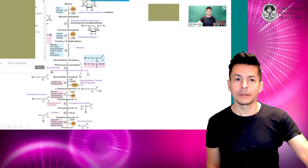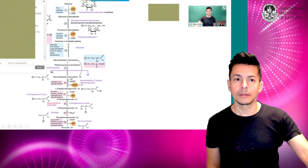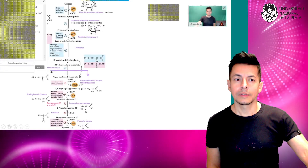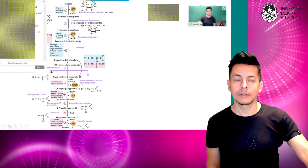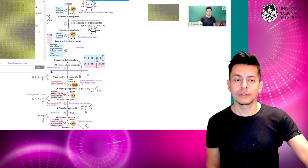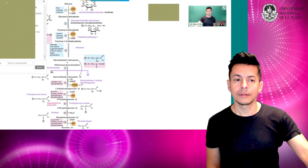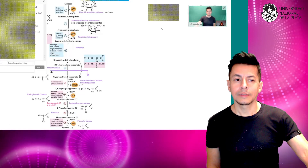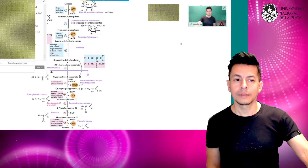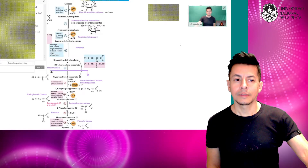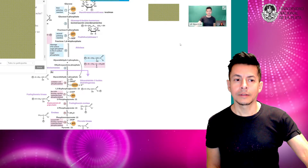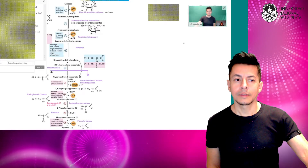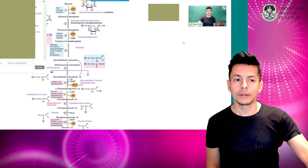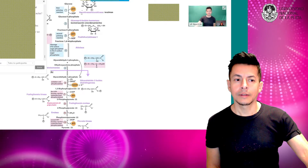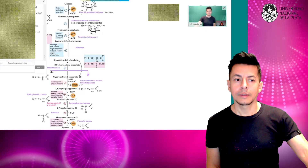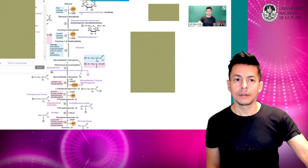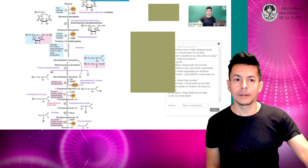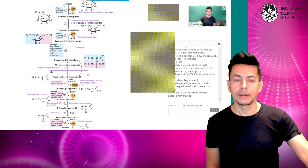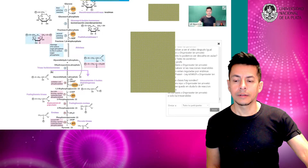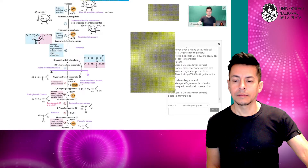Fíjense,